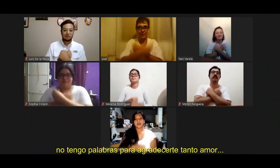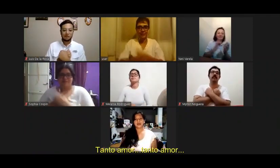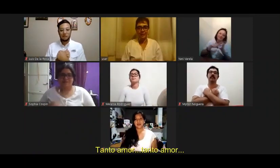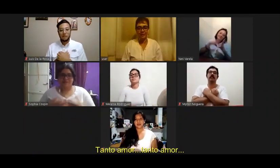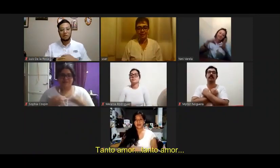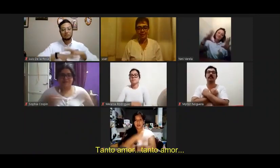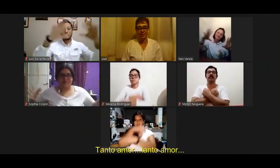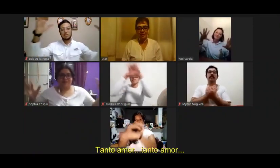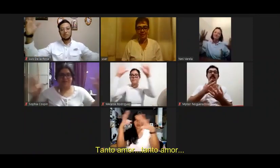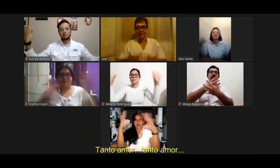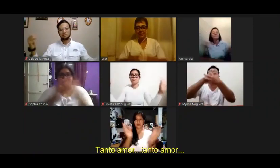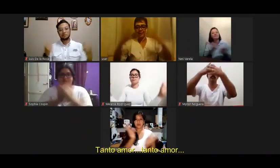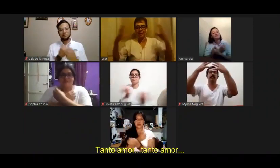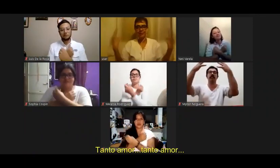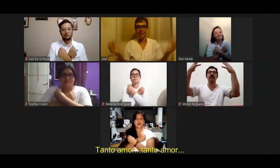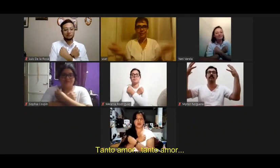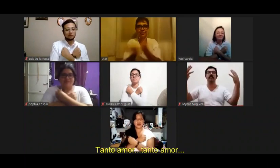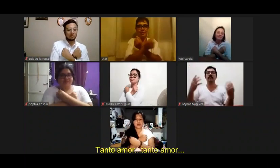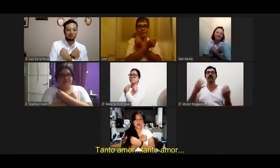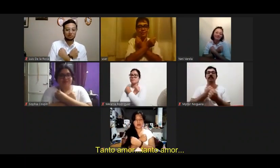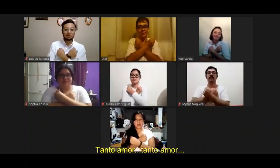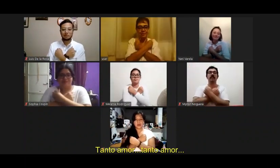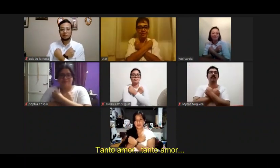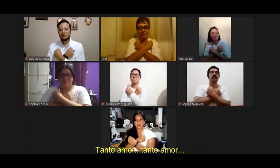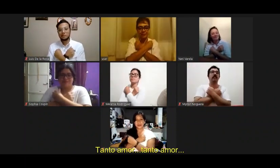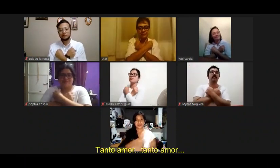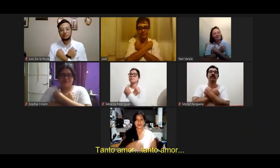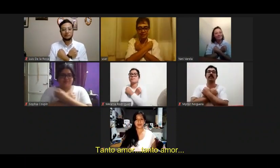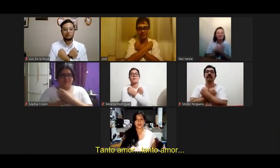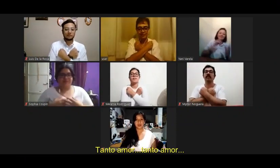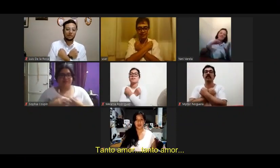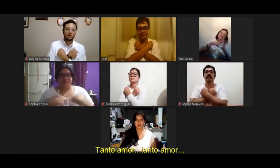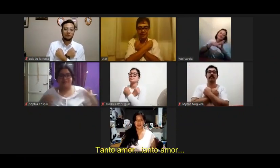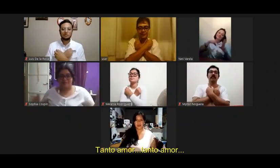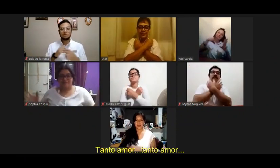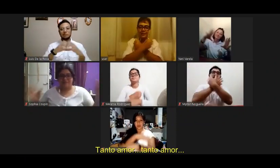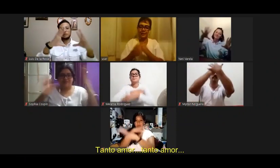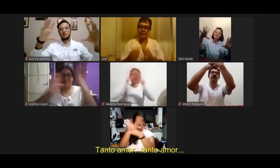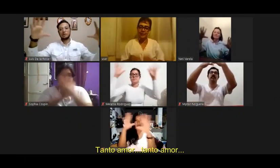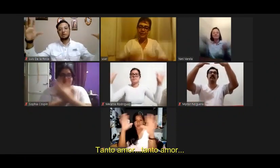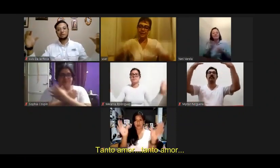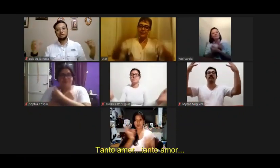Tanto amor, tanto amor.